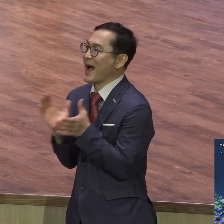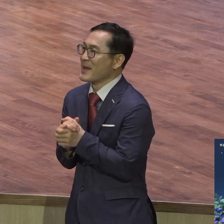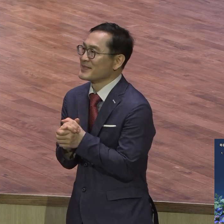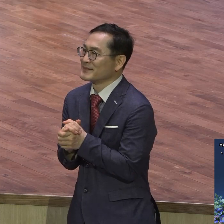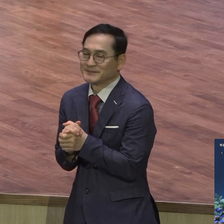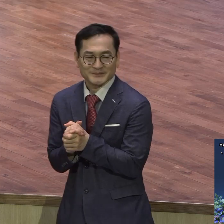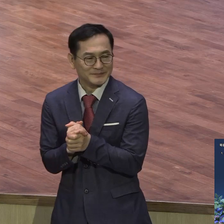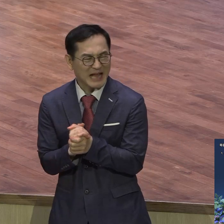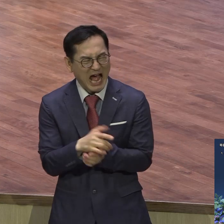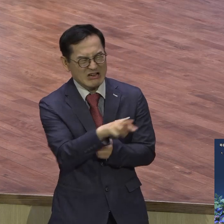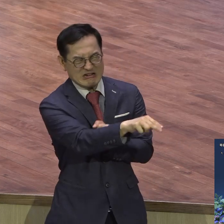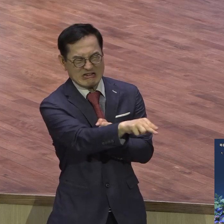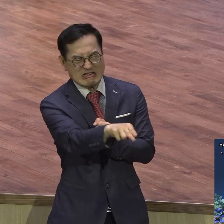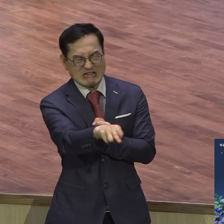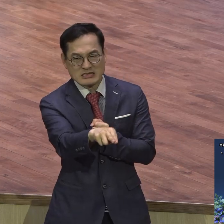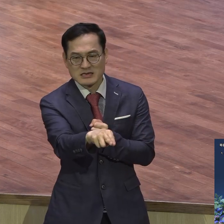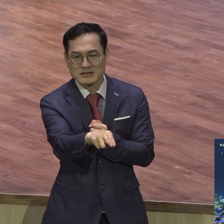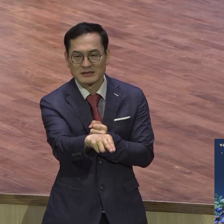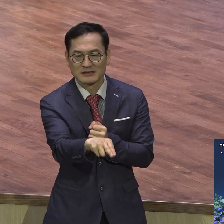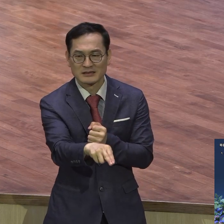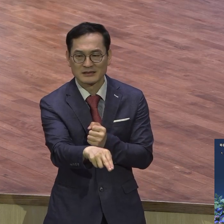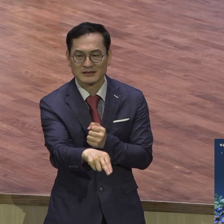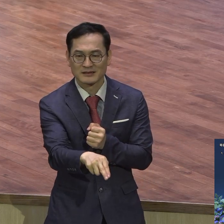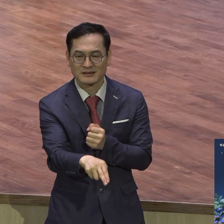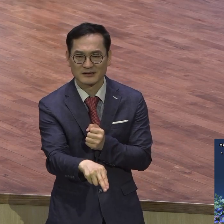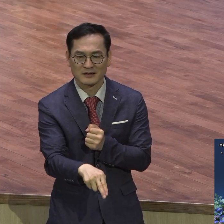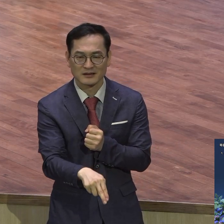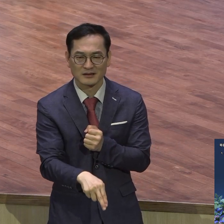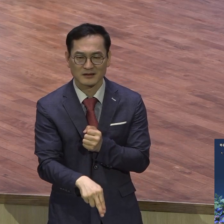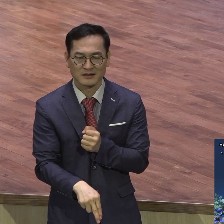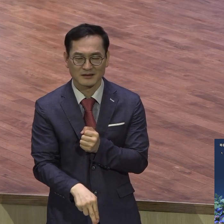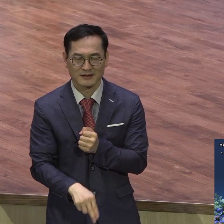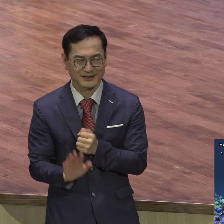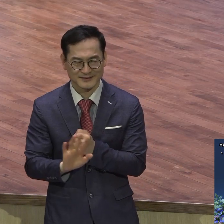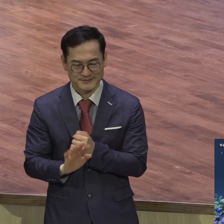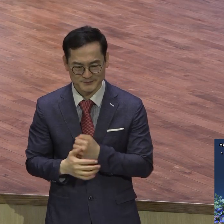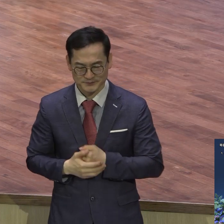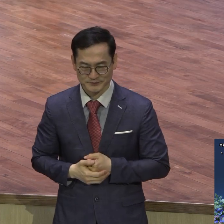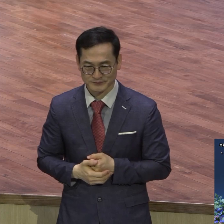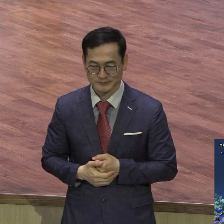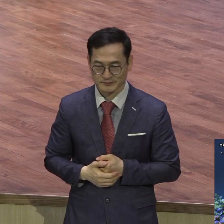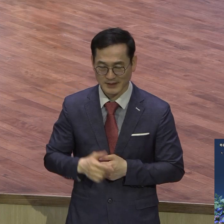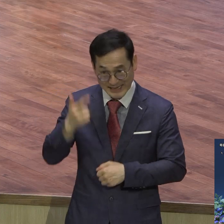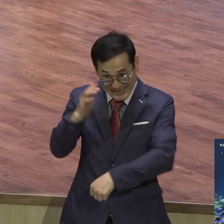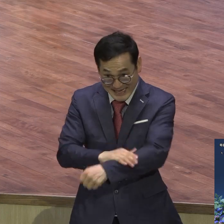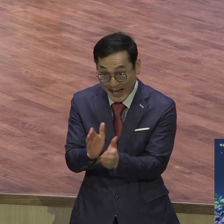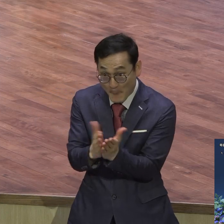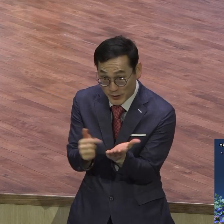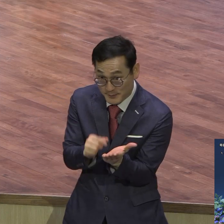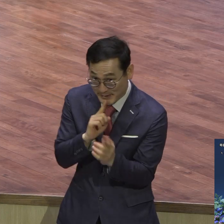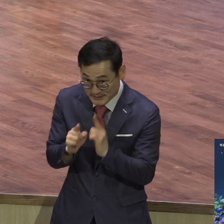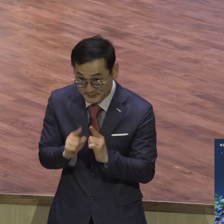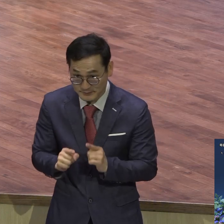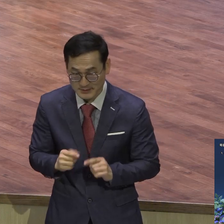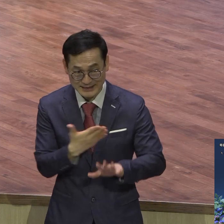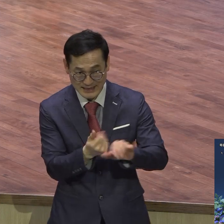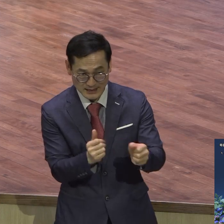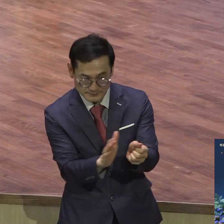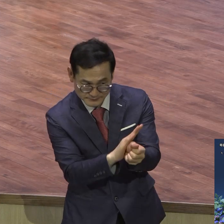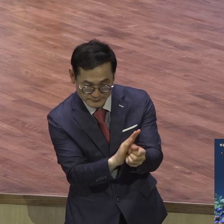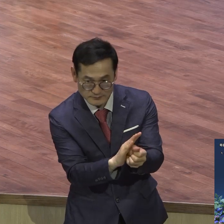복음을 그렇게 또 이용하는 사람들은 많아요. 잠원 11장 25절에 보면 남을 윤태하게 하는 자는